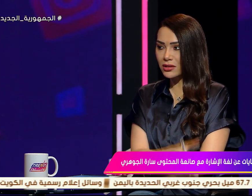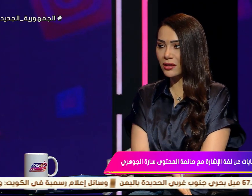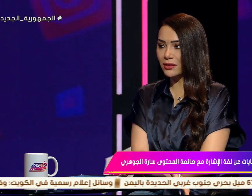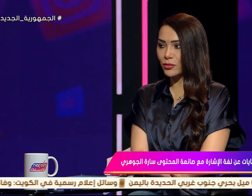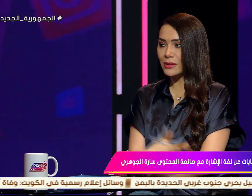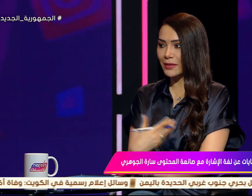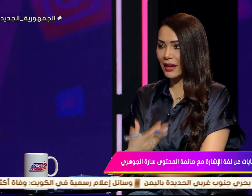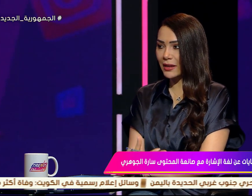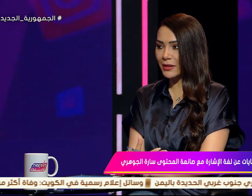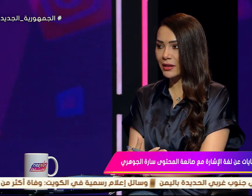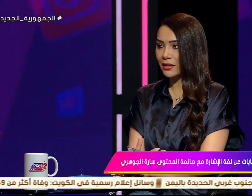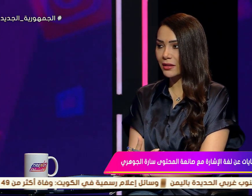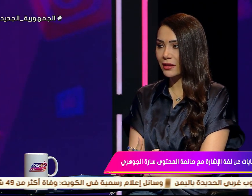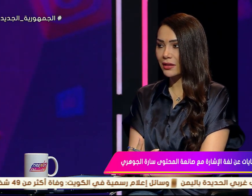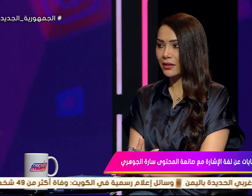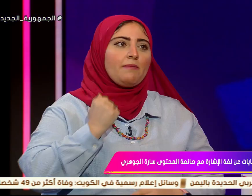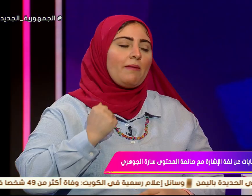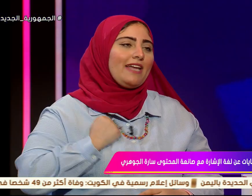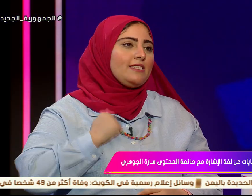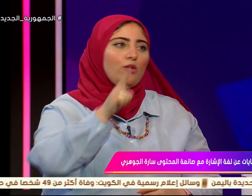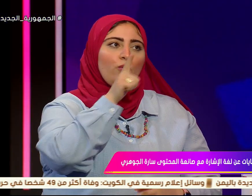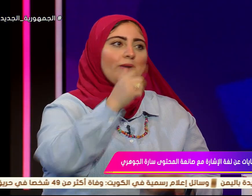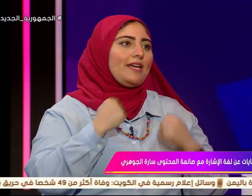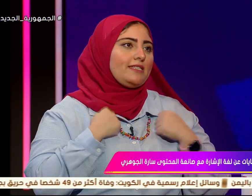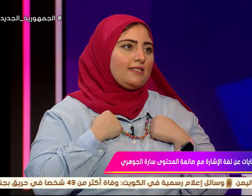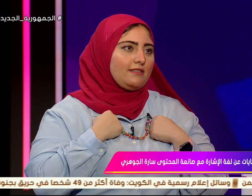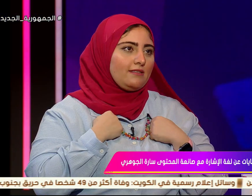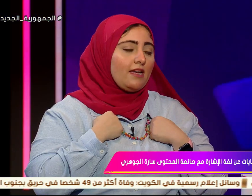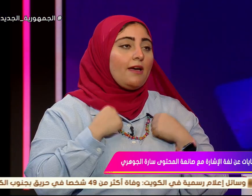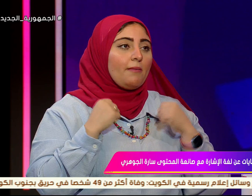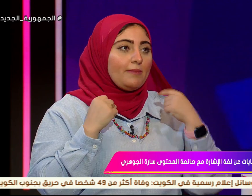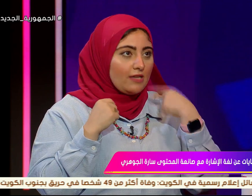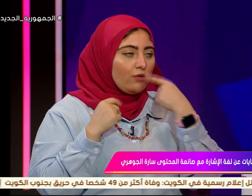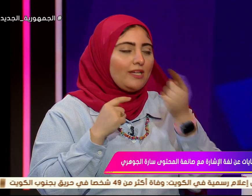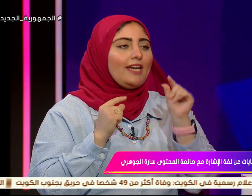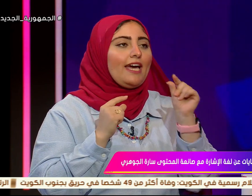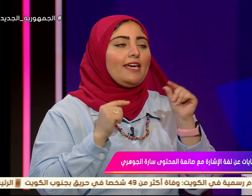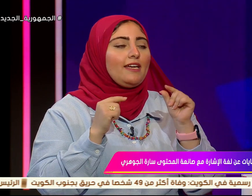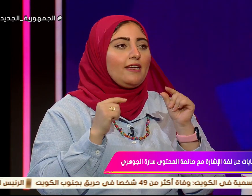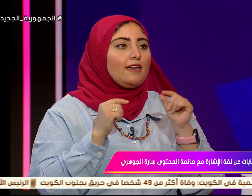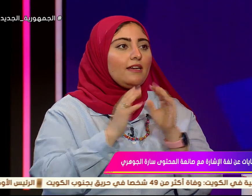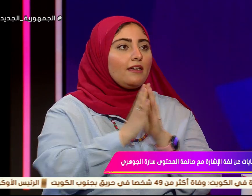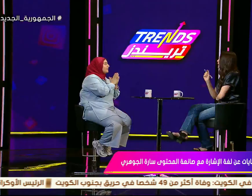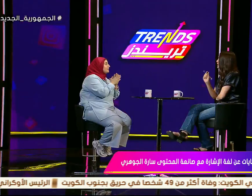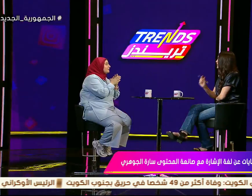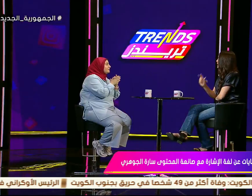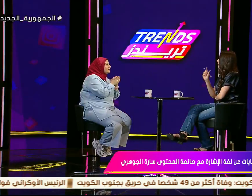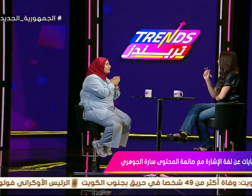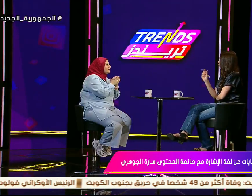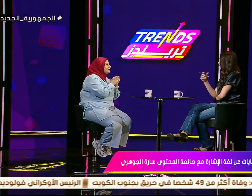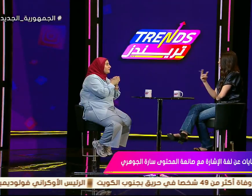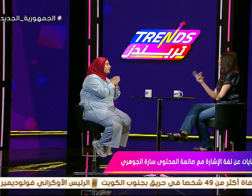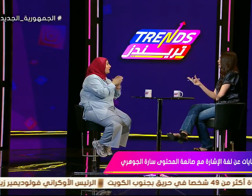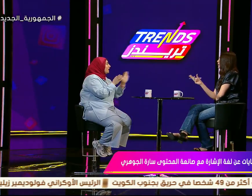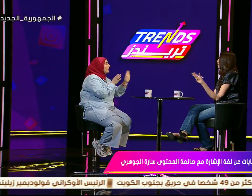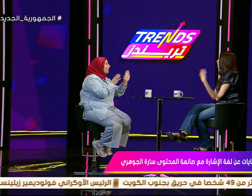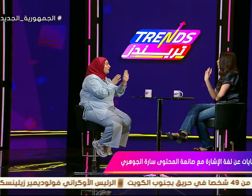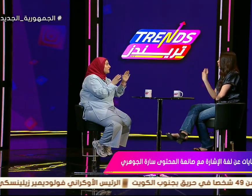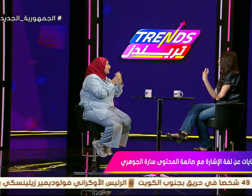اصلا وانت بتتكلمي لازم في الاساس يبقى عندي اللغه بتاعتي بس هقولك على حاجه لا قصدي اللغه الانجليزيه لو مثلا انت خالص